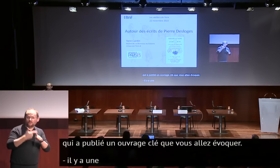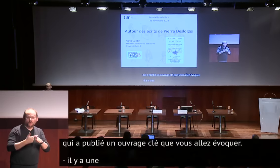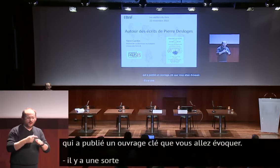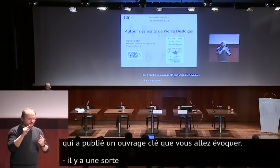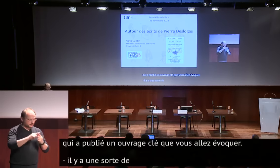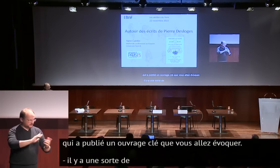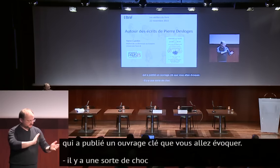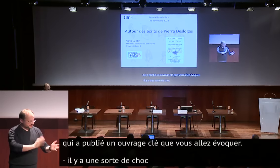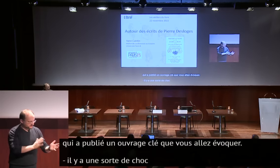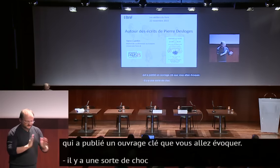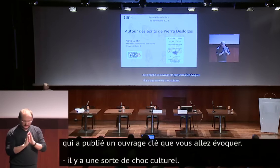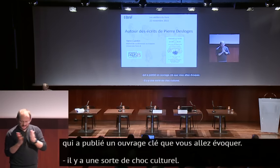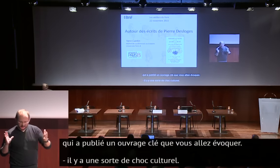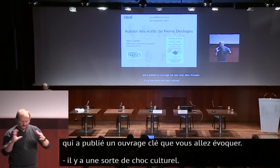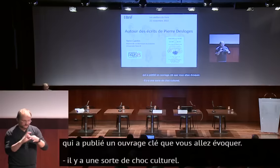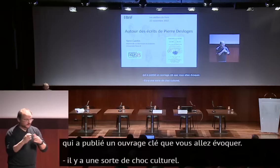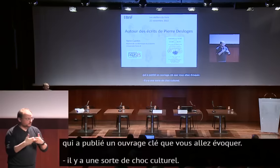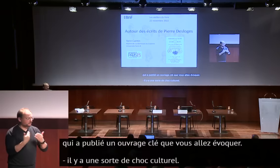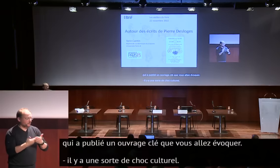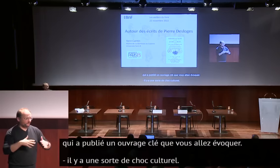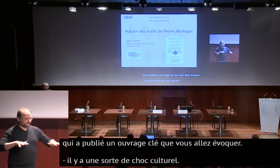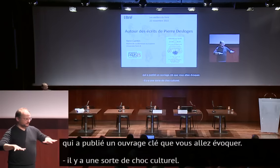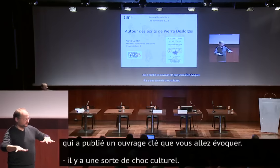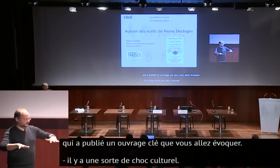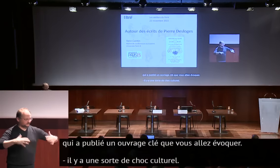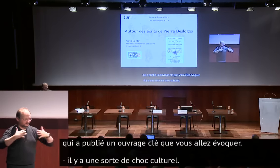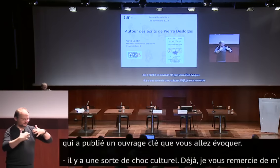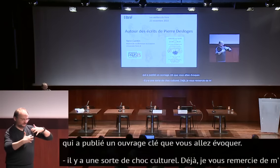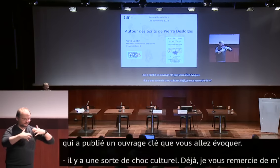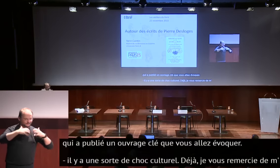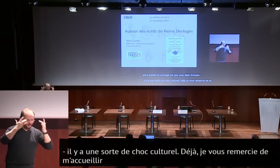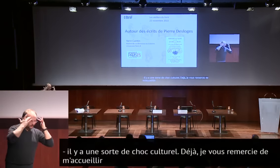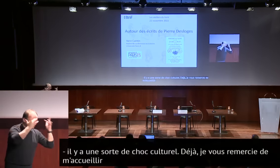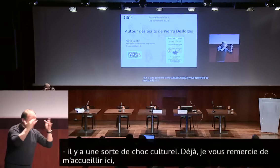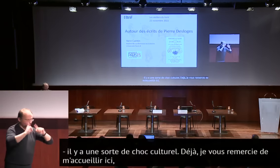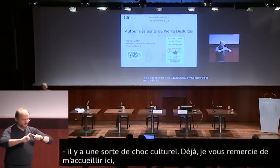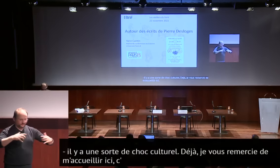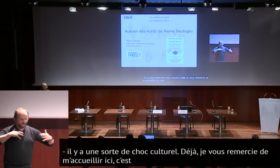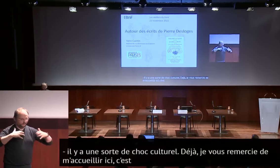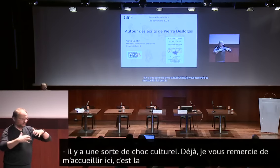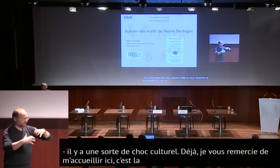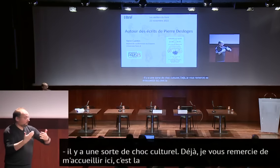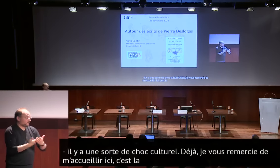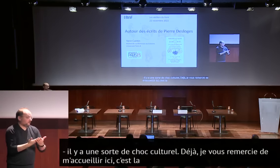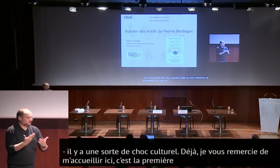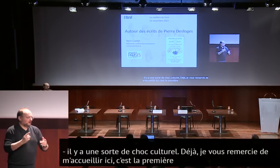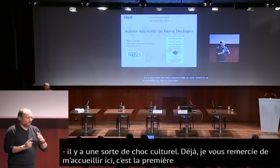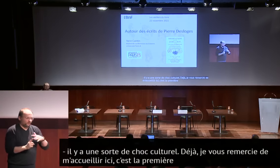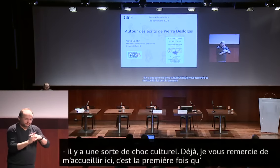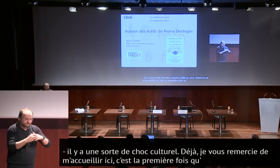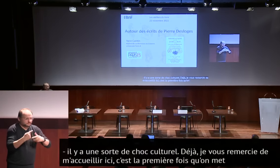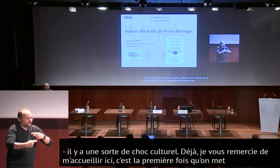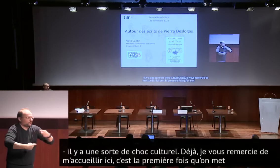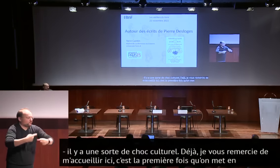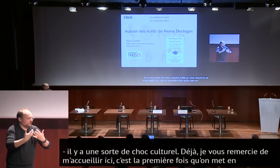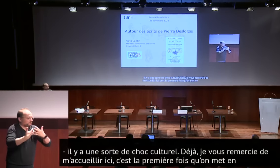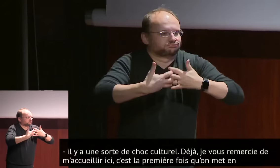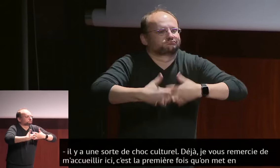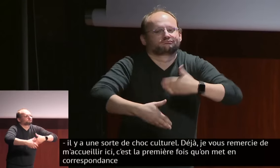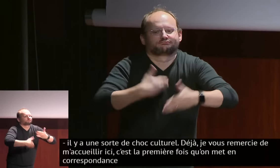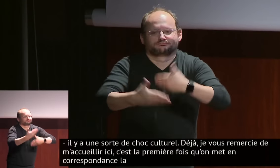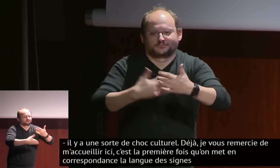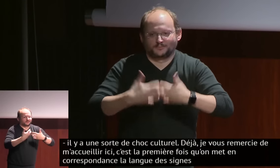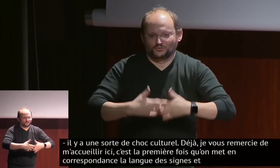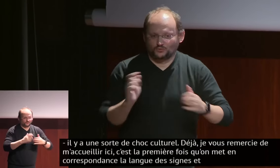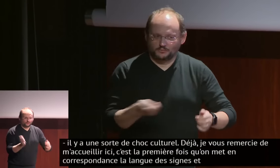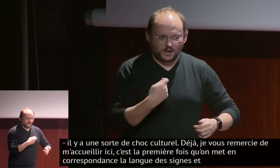de m'accueillir ici. Et c'est la première fois qu'on met en correspondance, enfin, la langue des signes et le livre, c'est vraiment la preuve qu'il y a vraiment